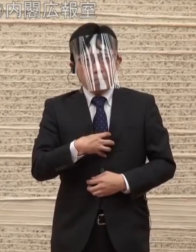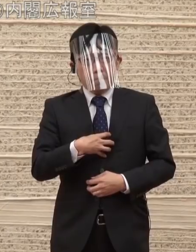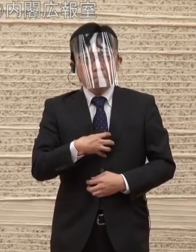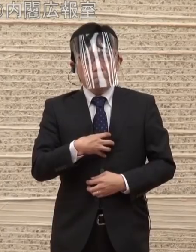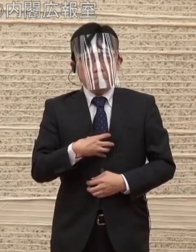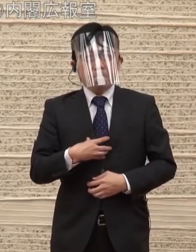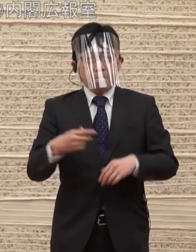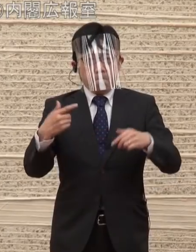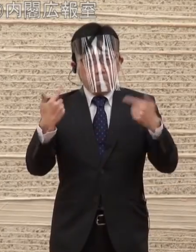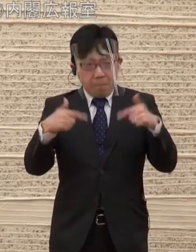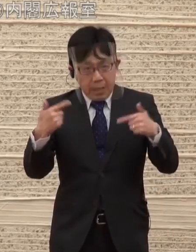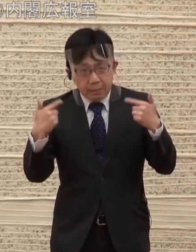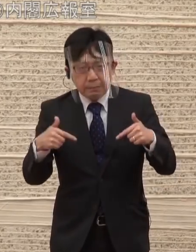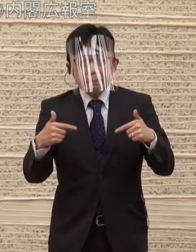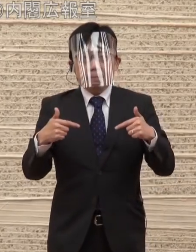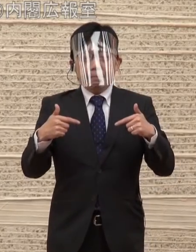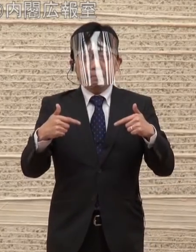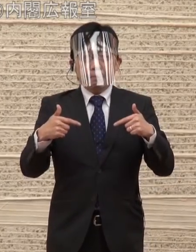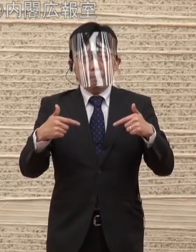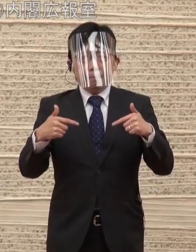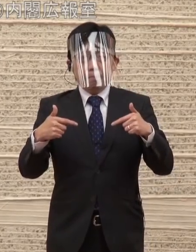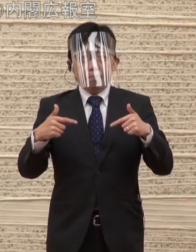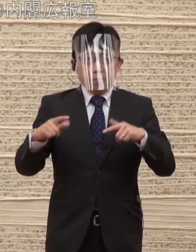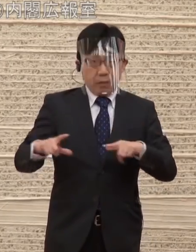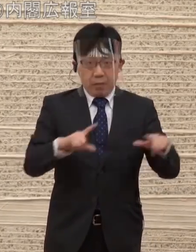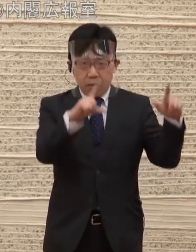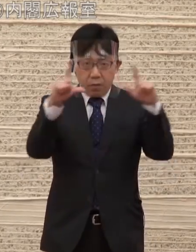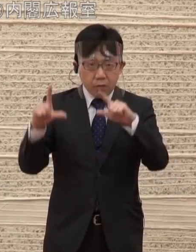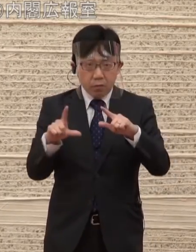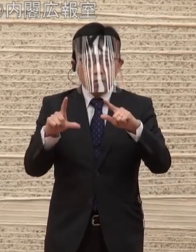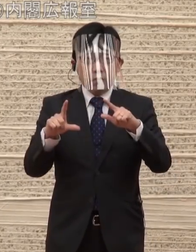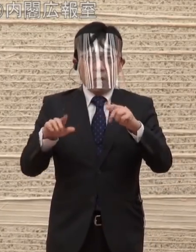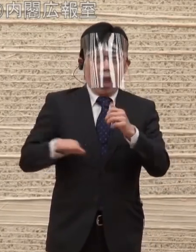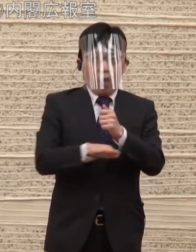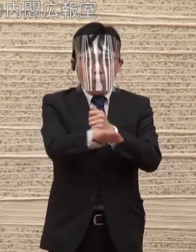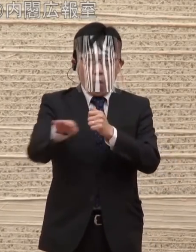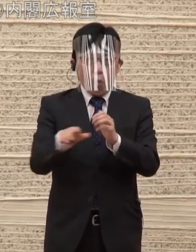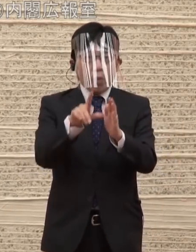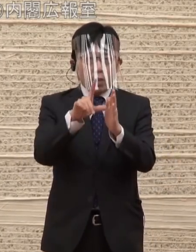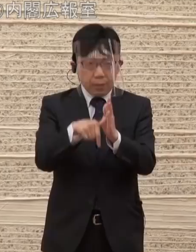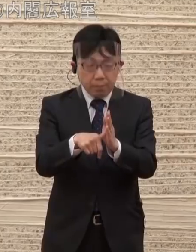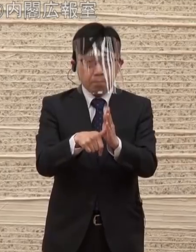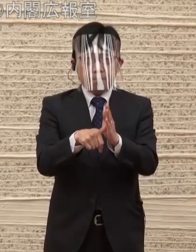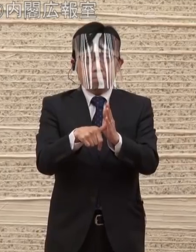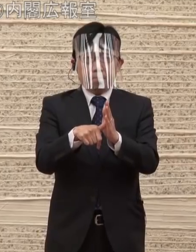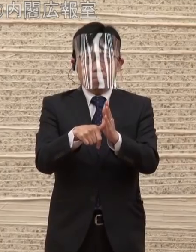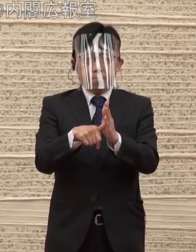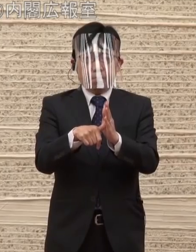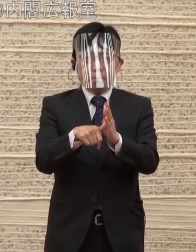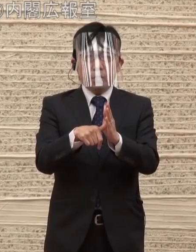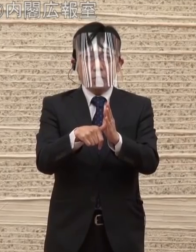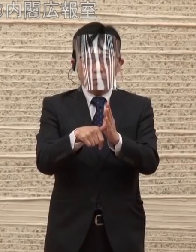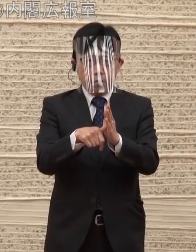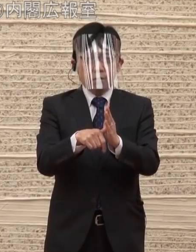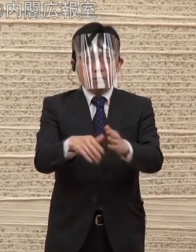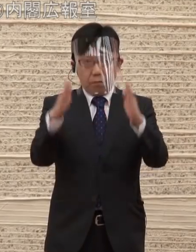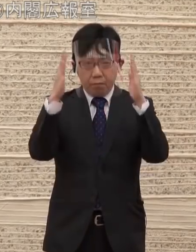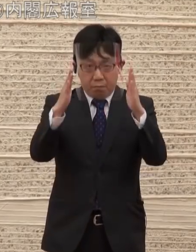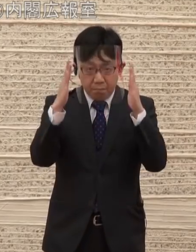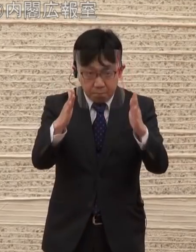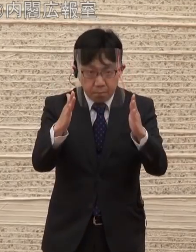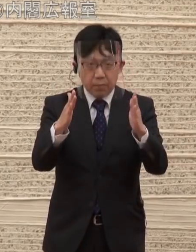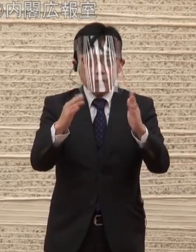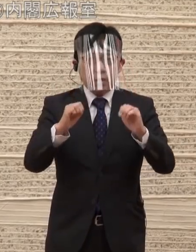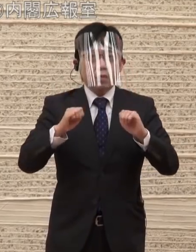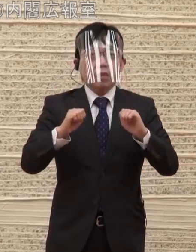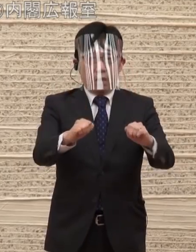の過酷な環境のもとへ強い使命感を持って全力を尽くしてくださっ